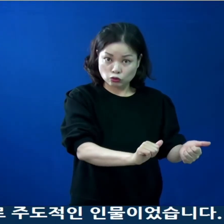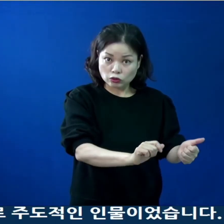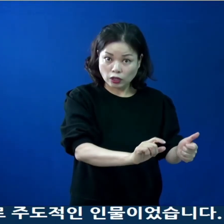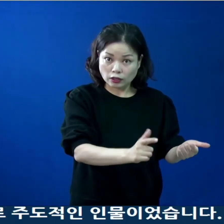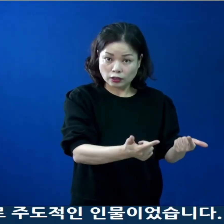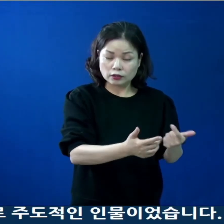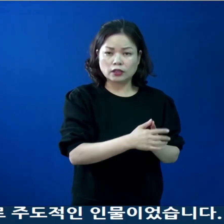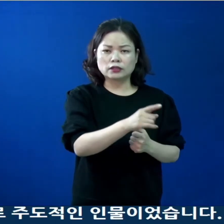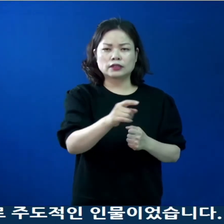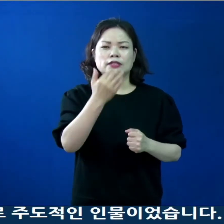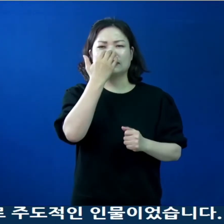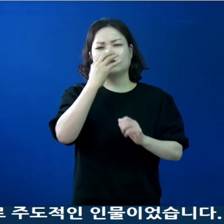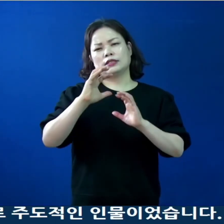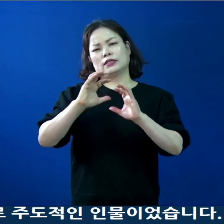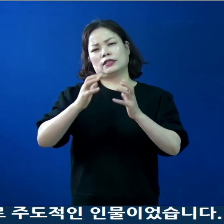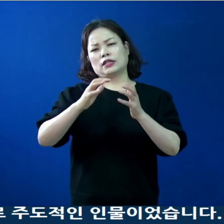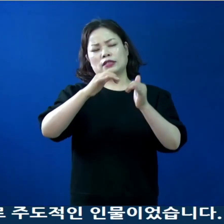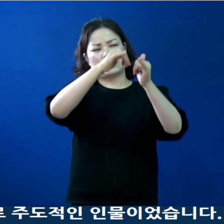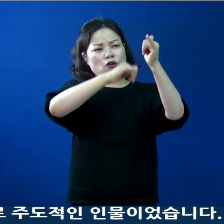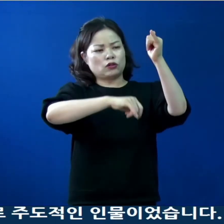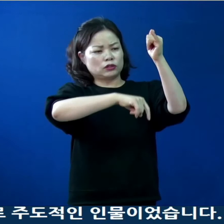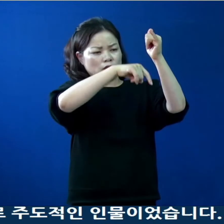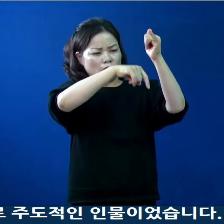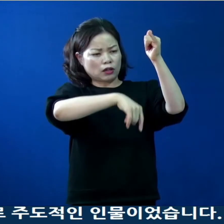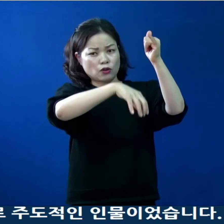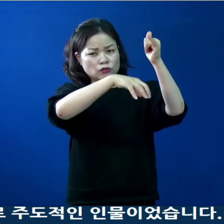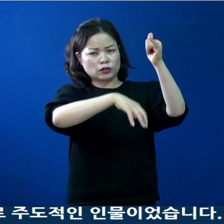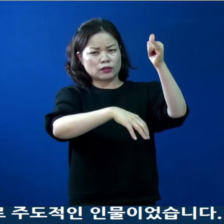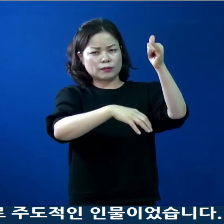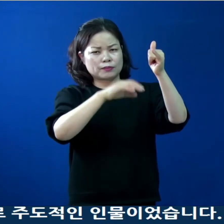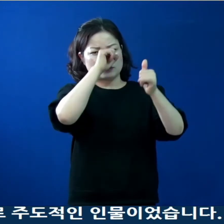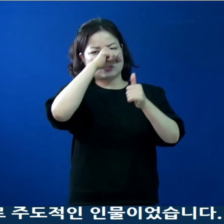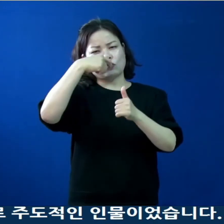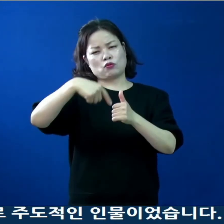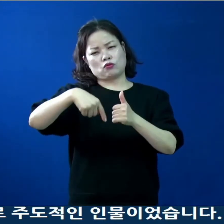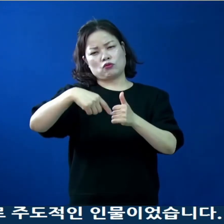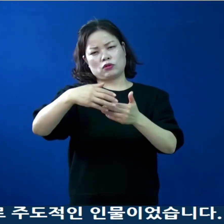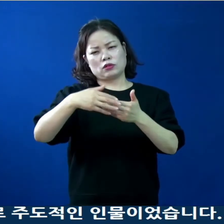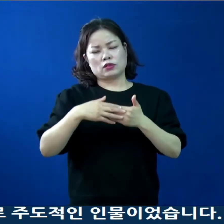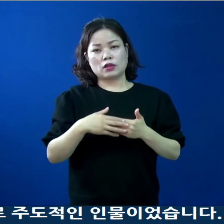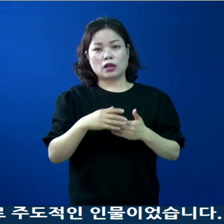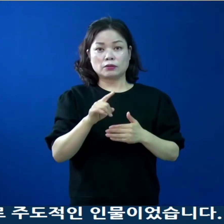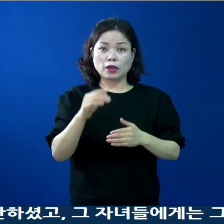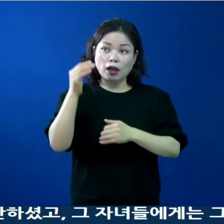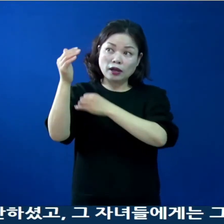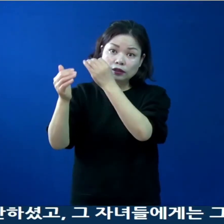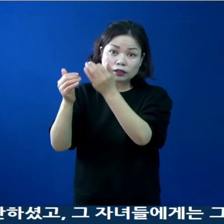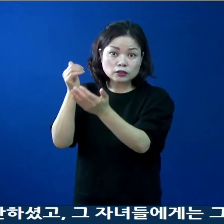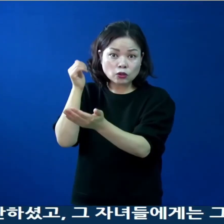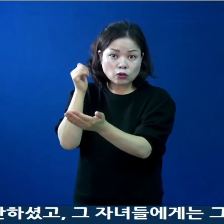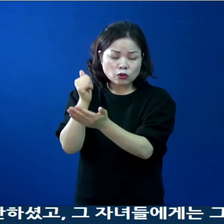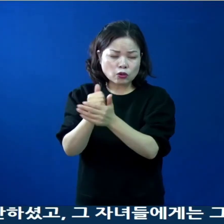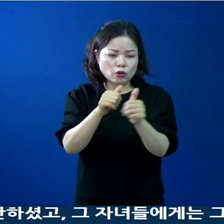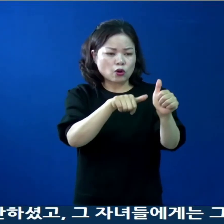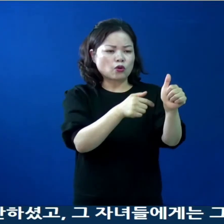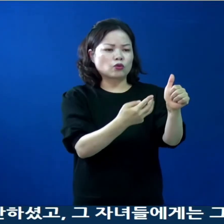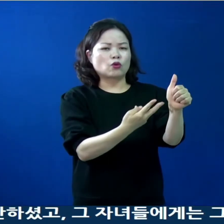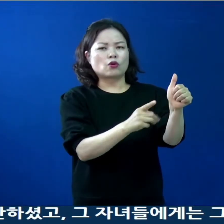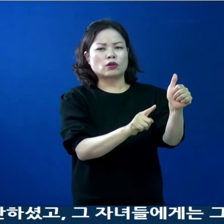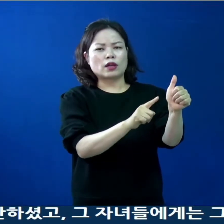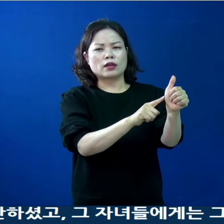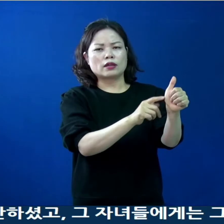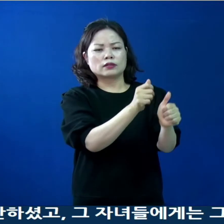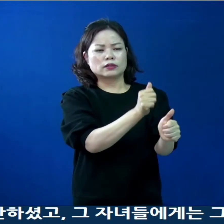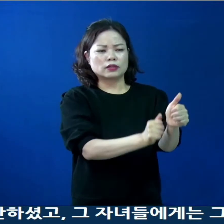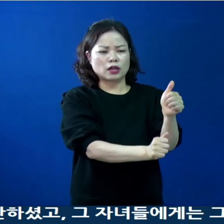반역은 이스라엘 역사 가운데 두고두고 남아서 교훈을 주고 있지만 한편으로 하나님께서는 고라의 자손을